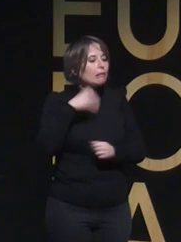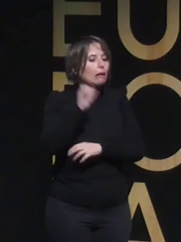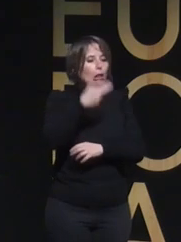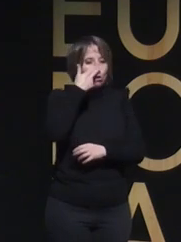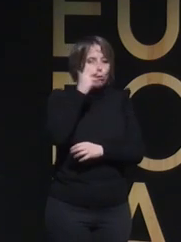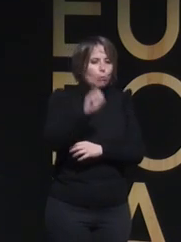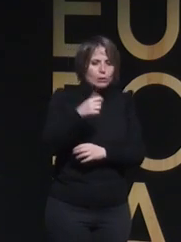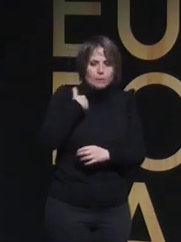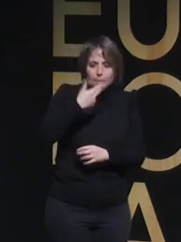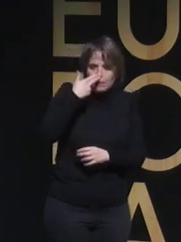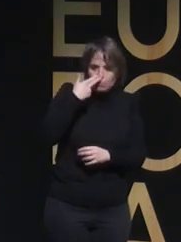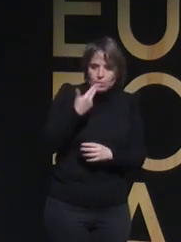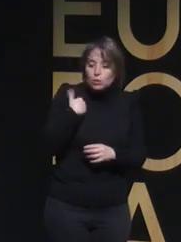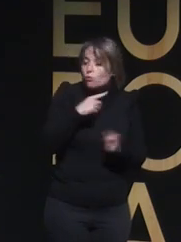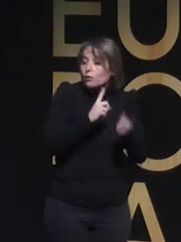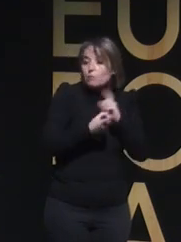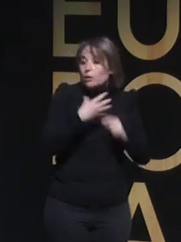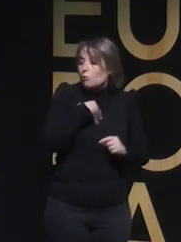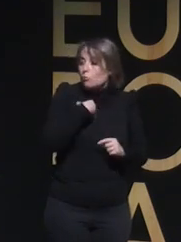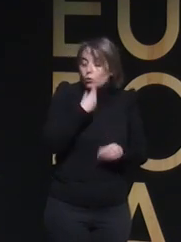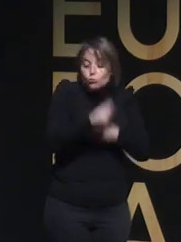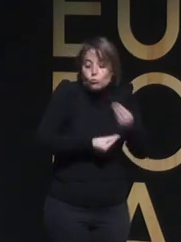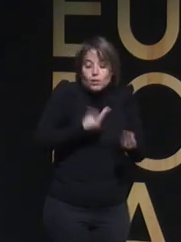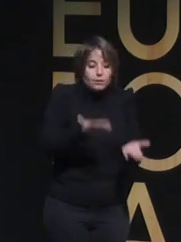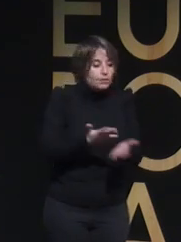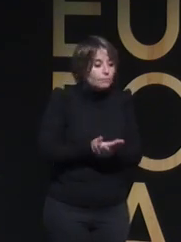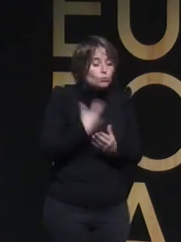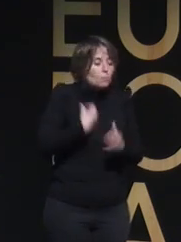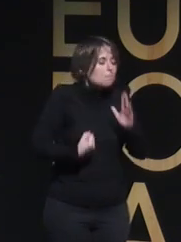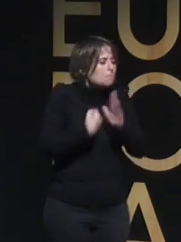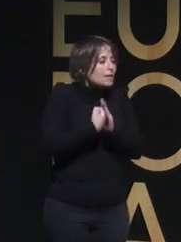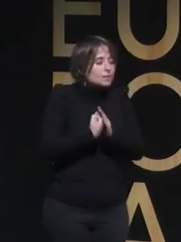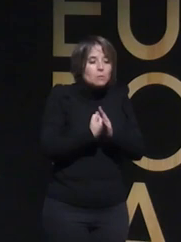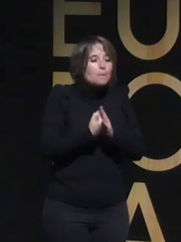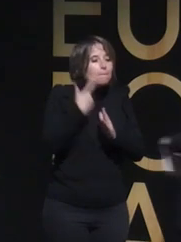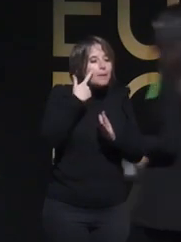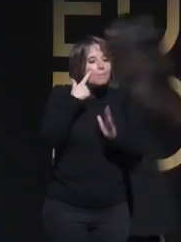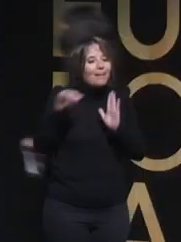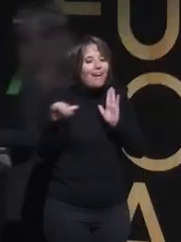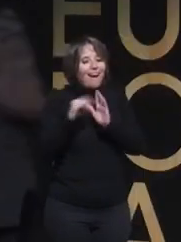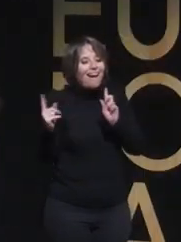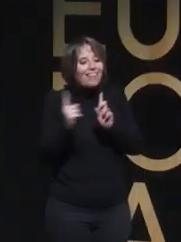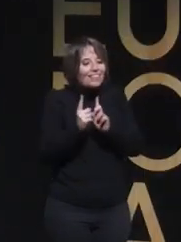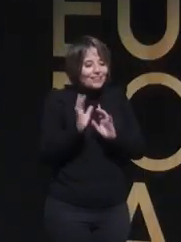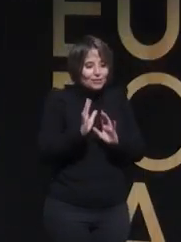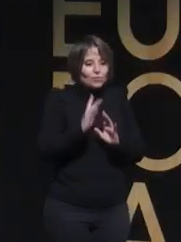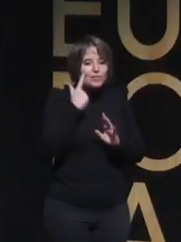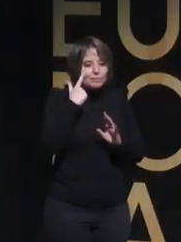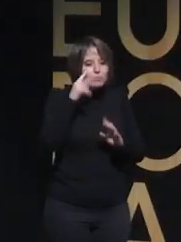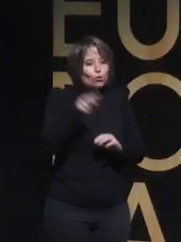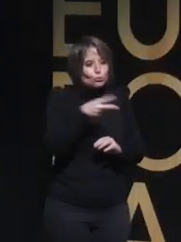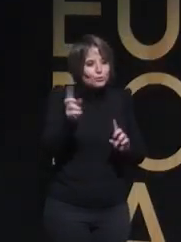que me importa. Y no lo puedo cambiar, pero voy a hacer todo lo posible para hacerlo. Lo voy a hacer todo lo que pueda. Pero no es para acertar. Yo creo que el error es cuando buscamos ese